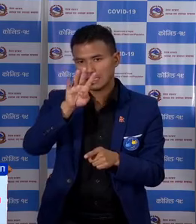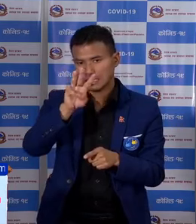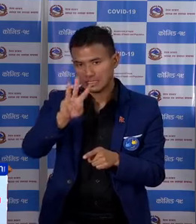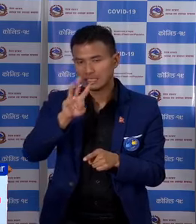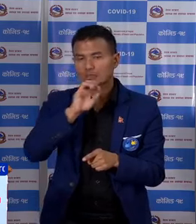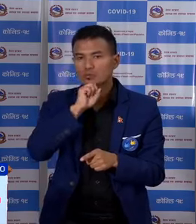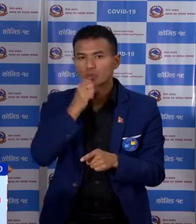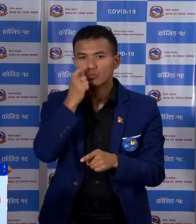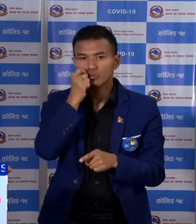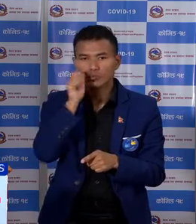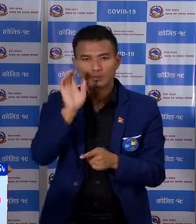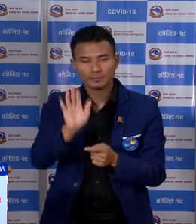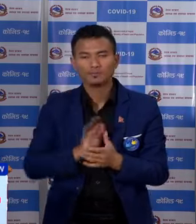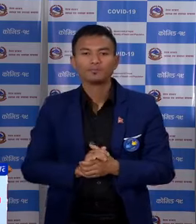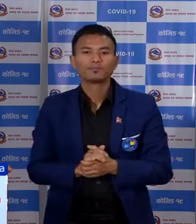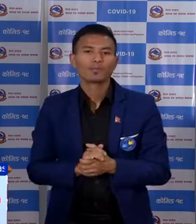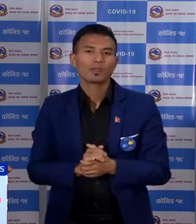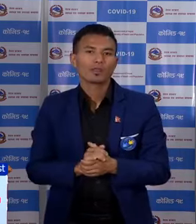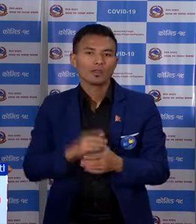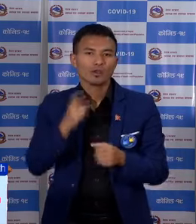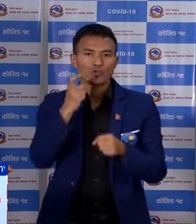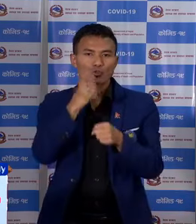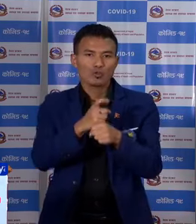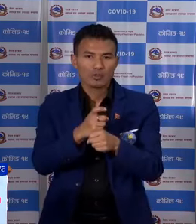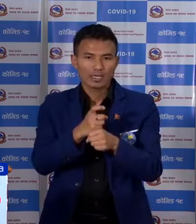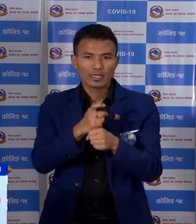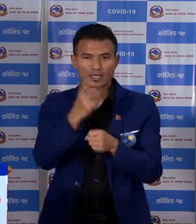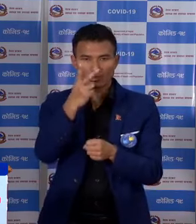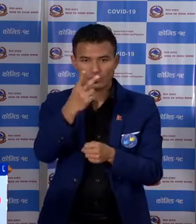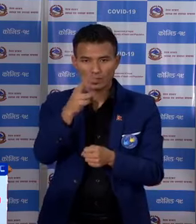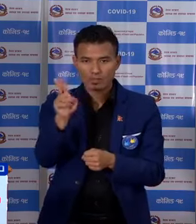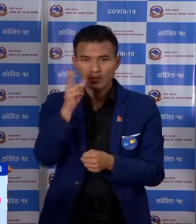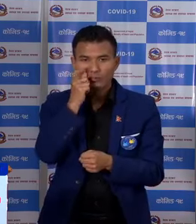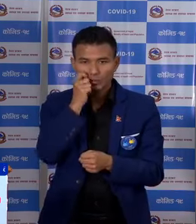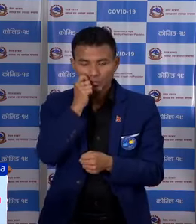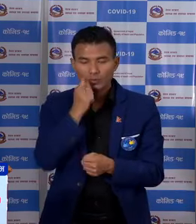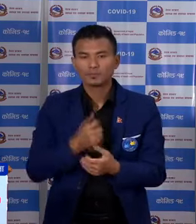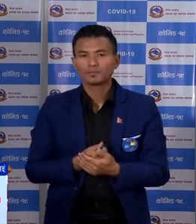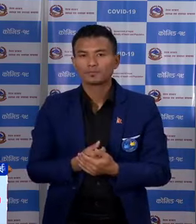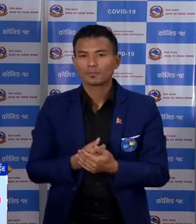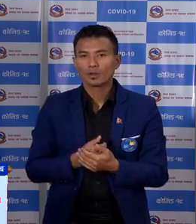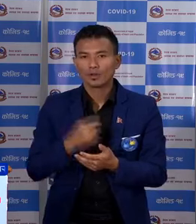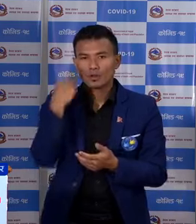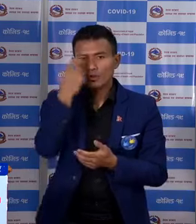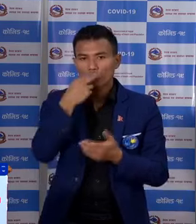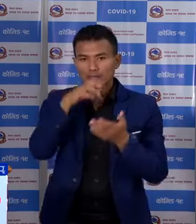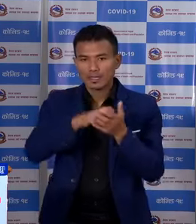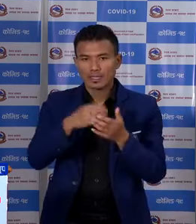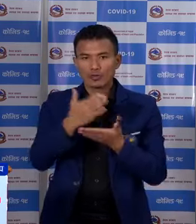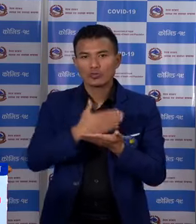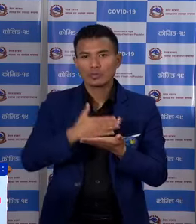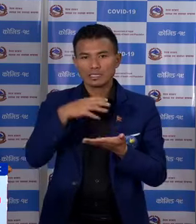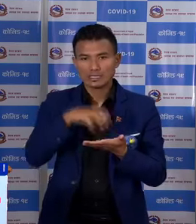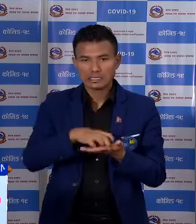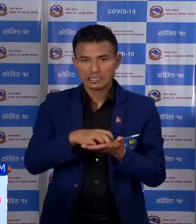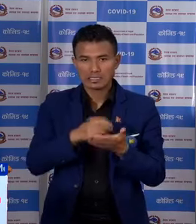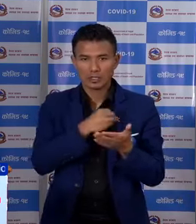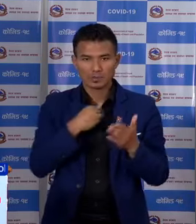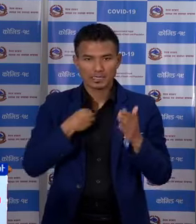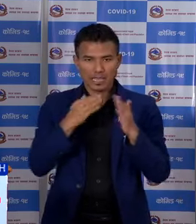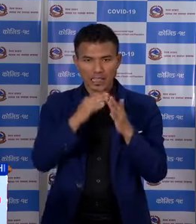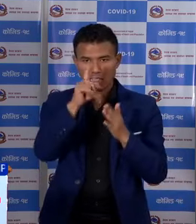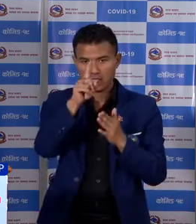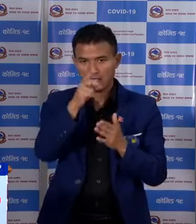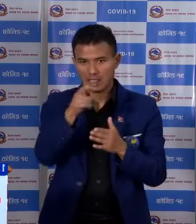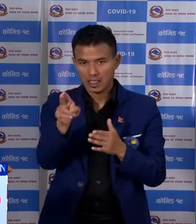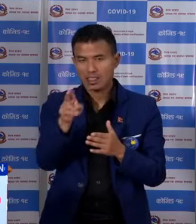हुनुश तेसे गरी गुलमी धुरकोट का 2 जाना पुरुश हुनुश रूपन देही लूपनी नी श्पटाल का